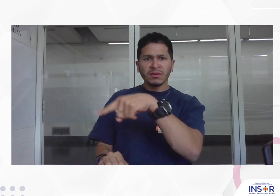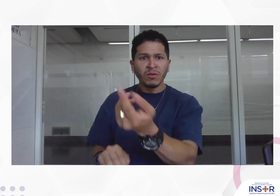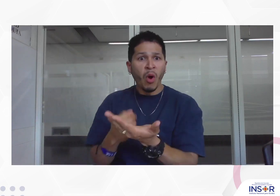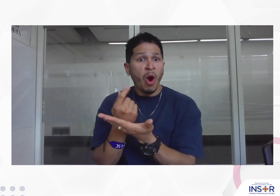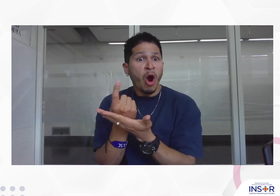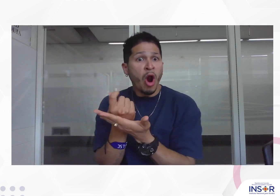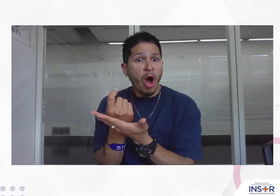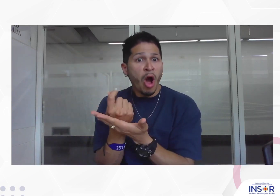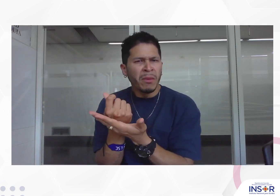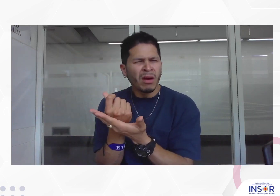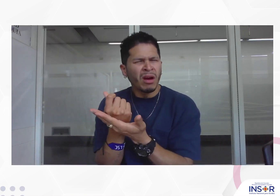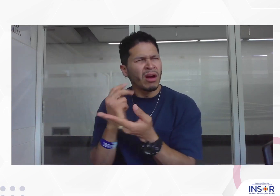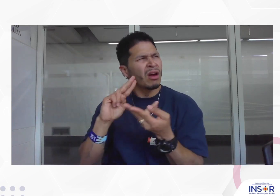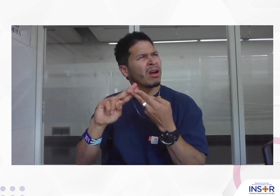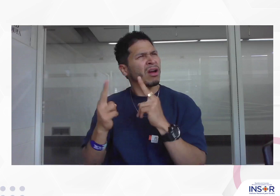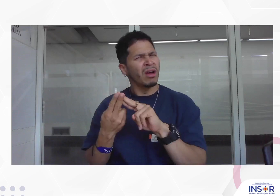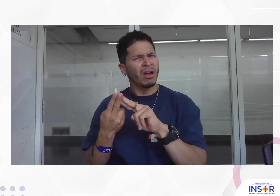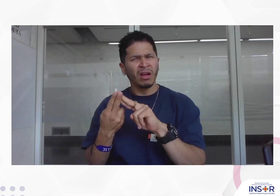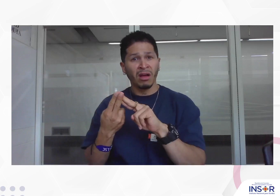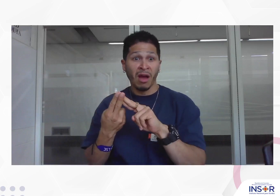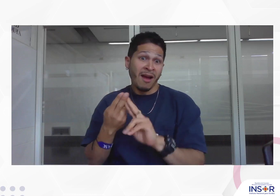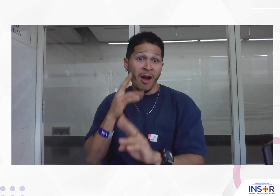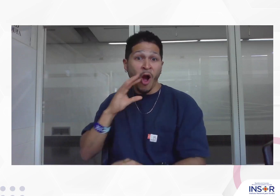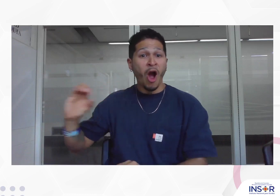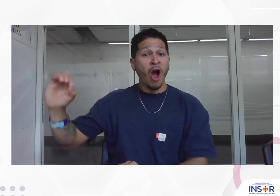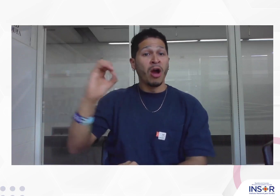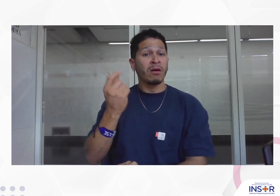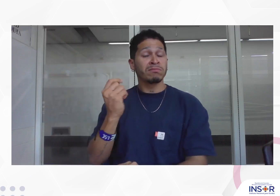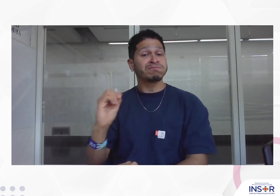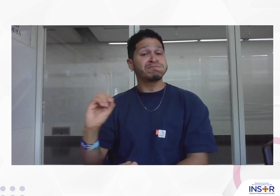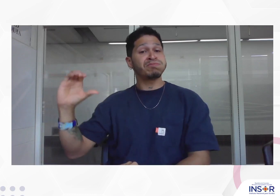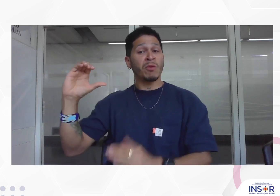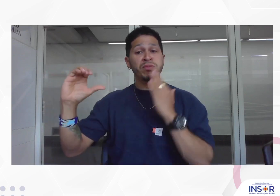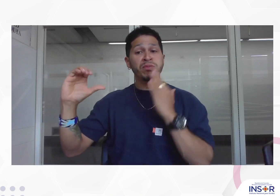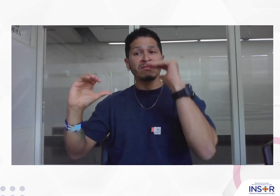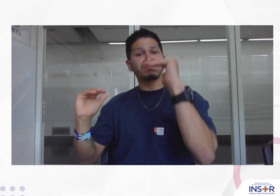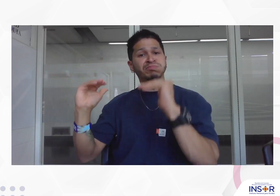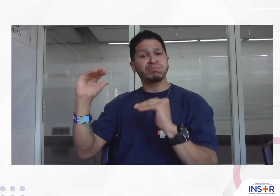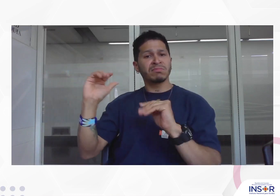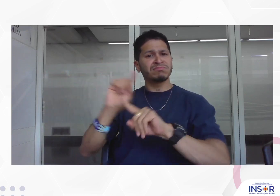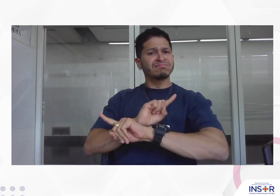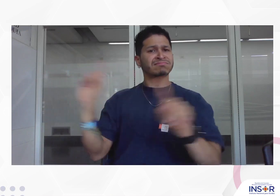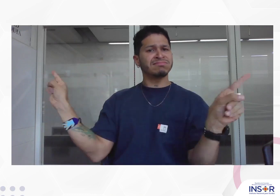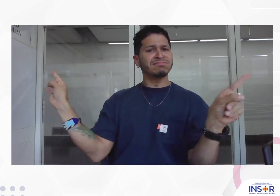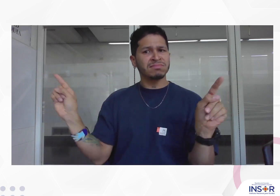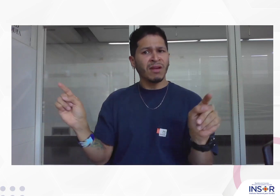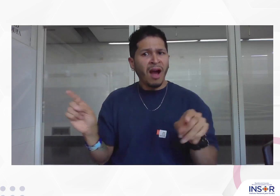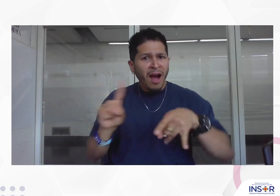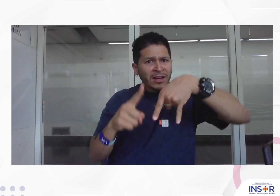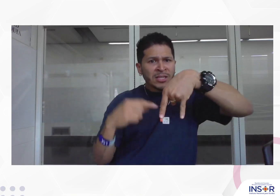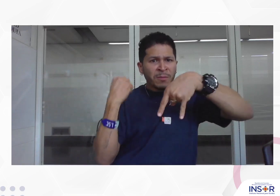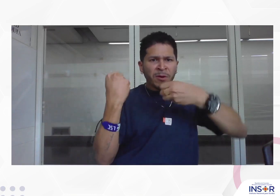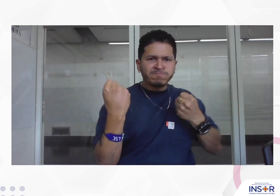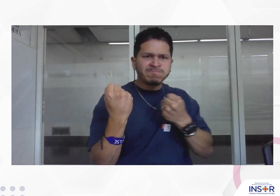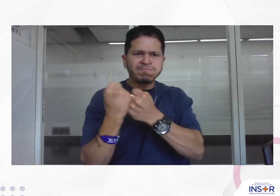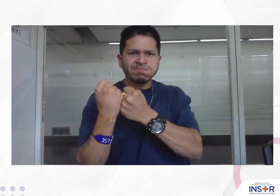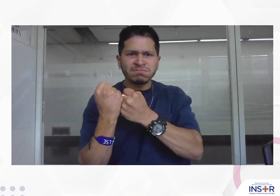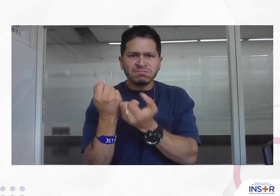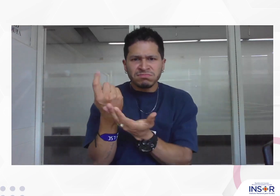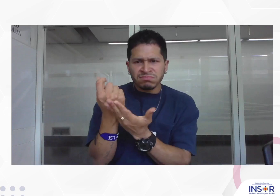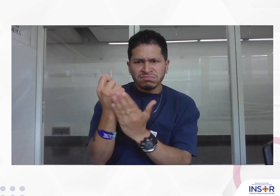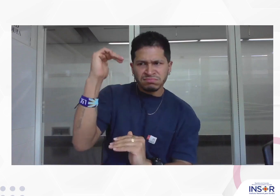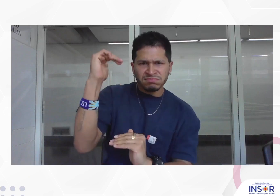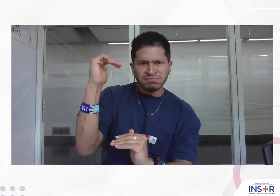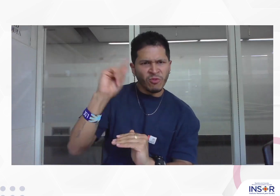va a permitir también que en aspectos como, en escenarios como lo económico, pues